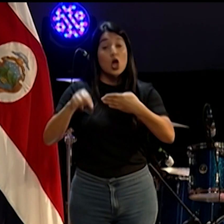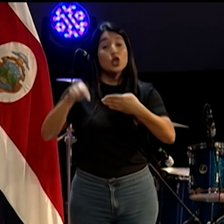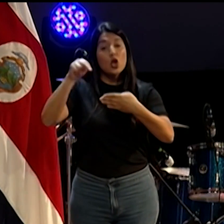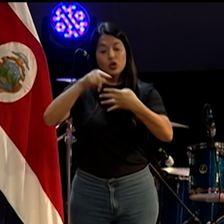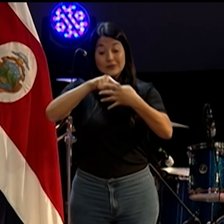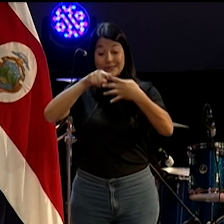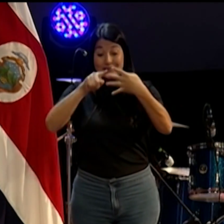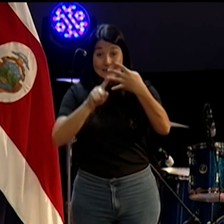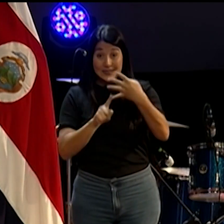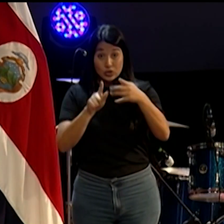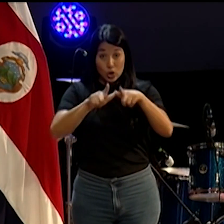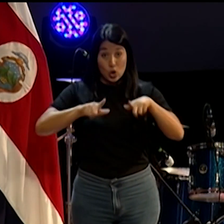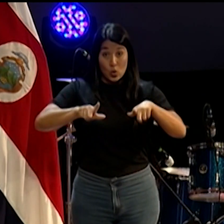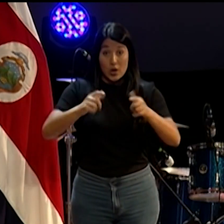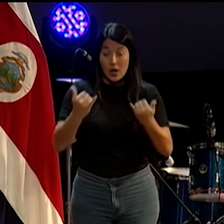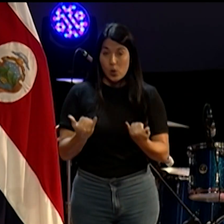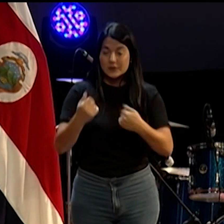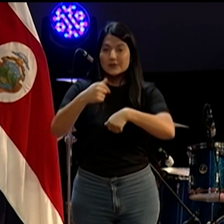están en este momento